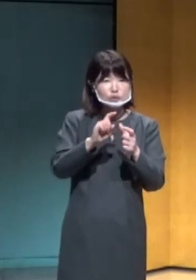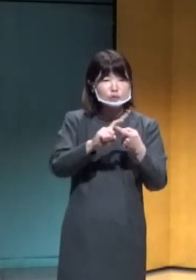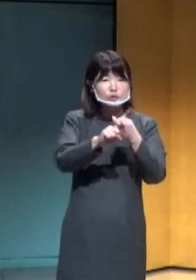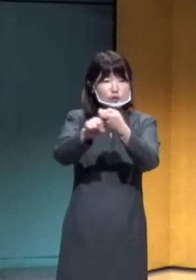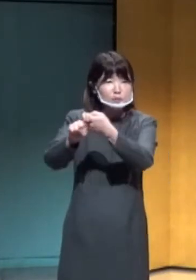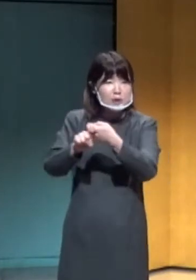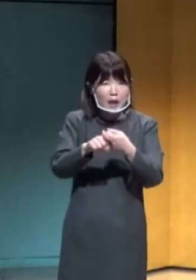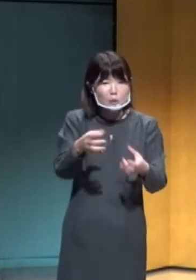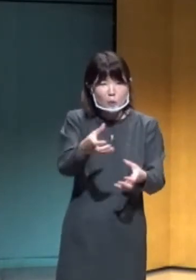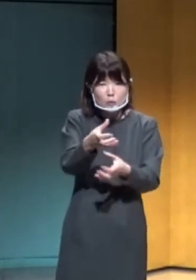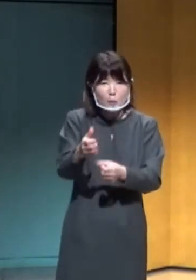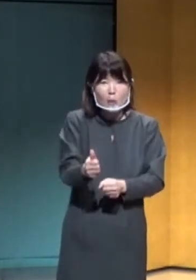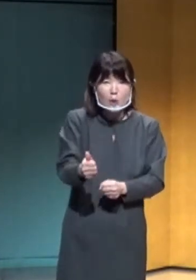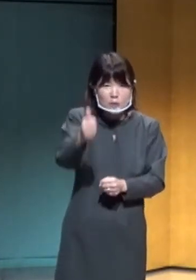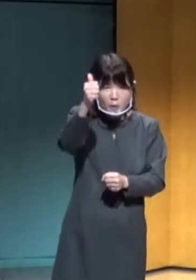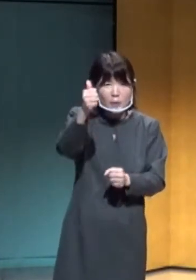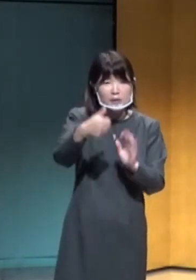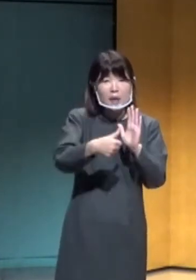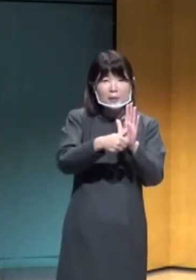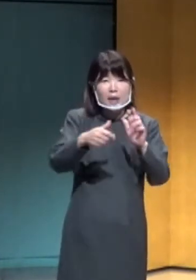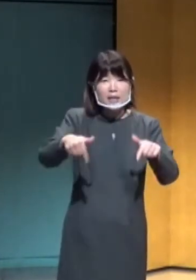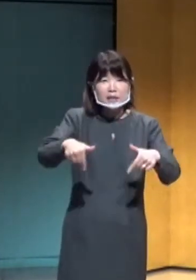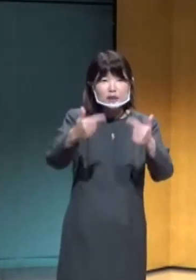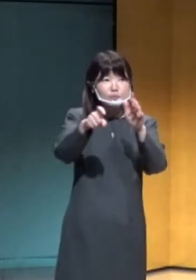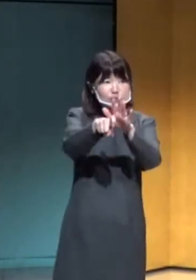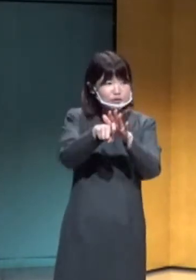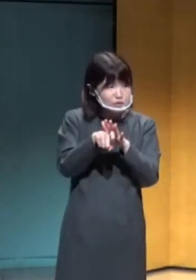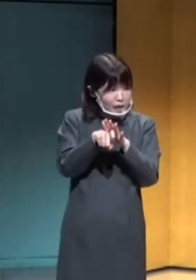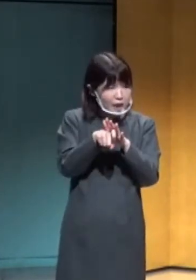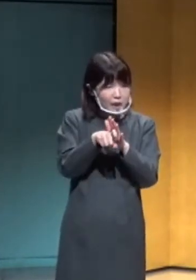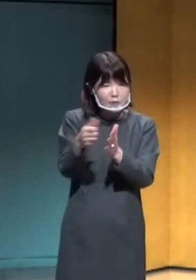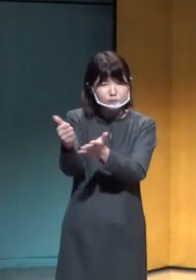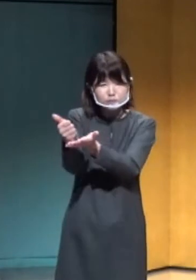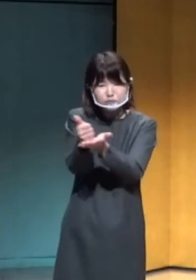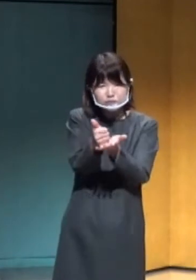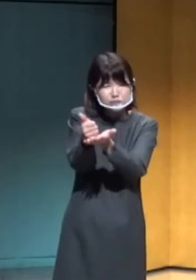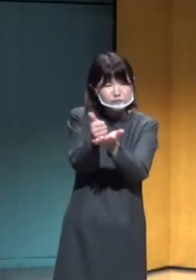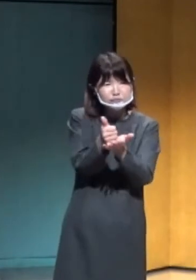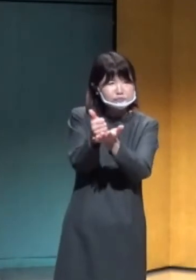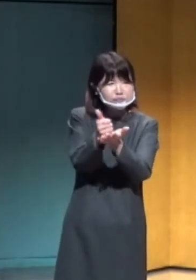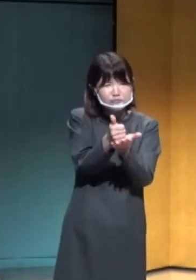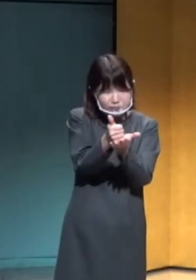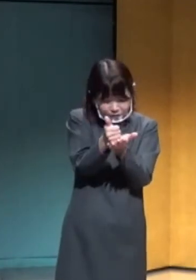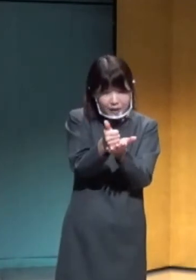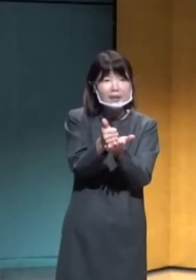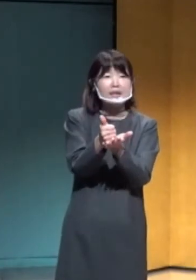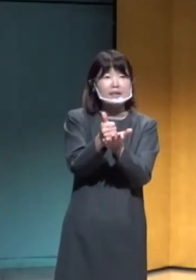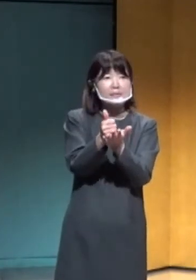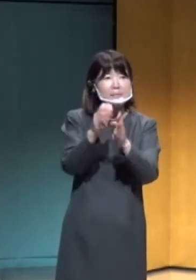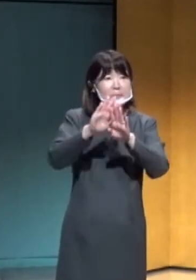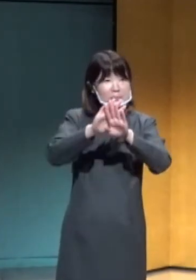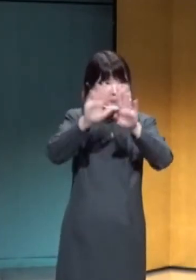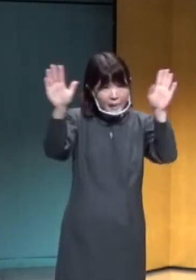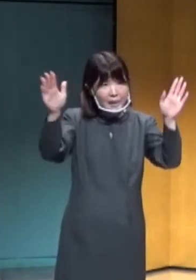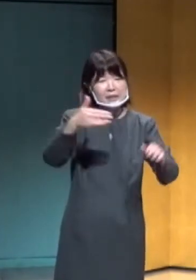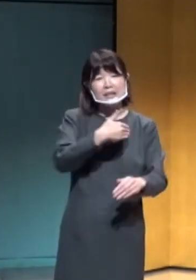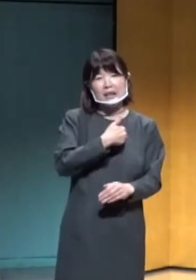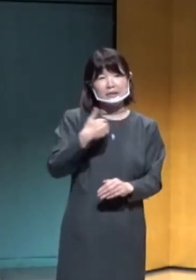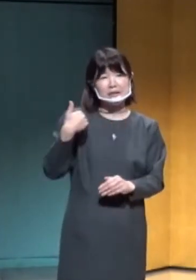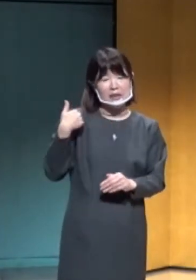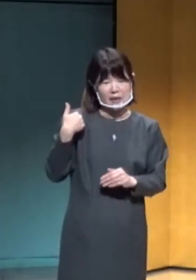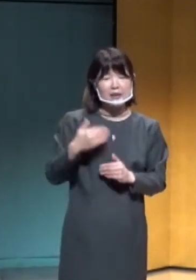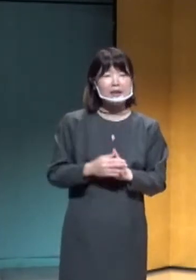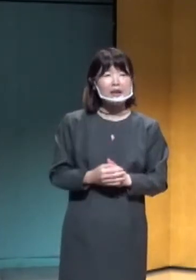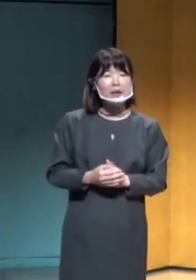村消防庁、大勢の皆さんをお迎えできまして、このように開催できましたこと、ま